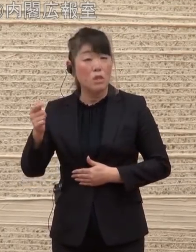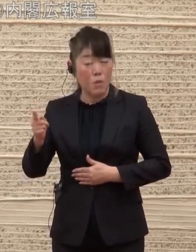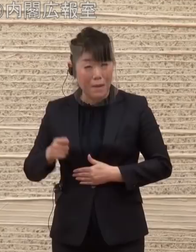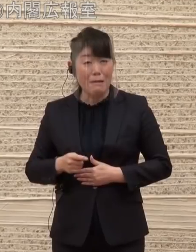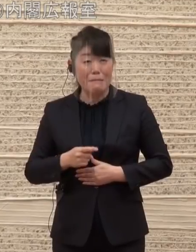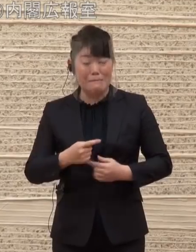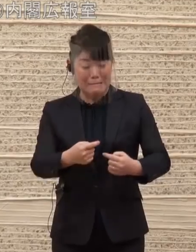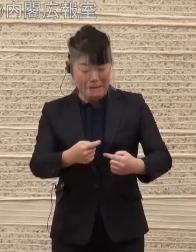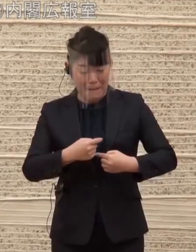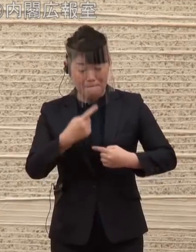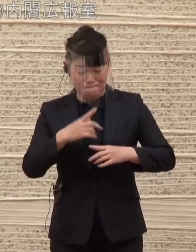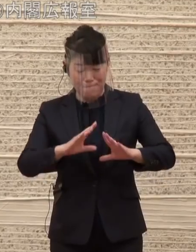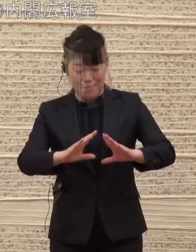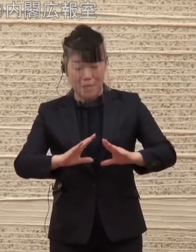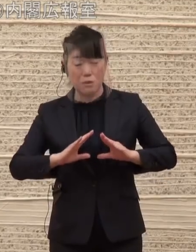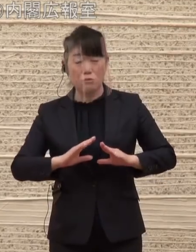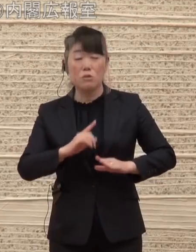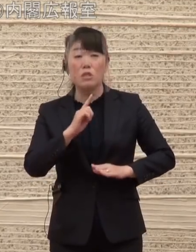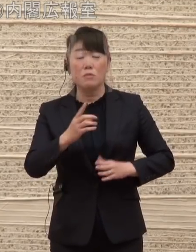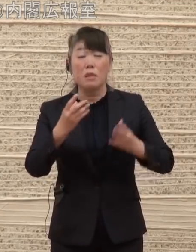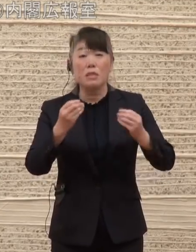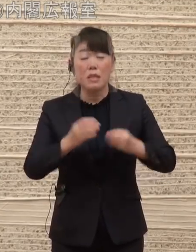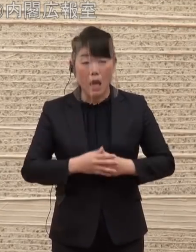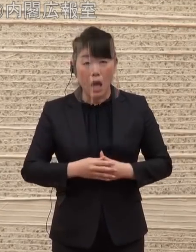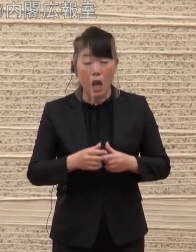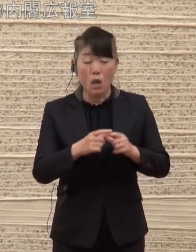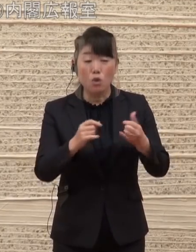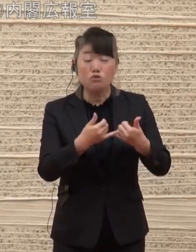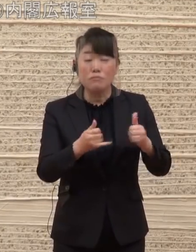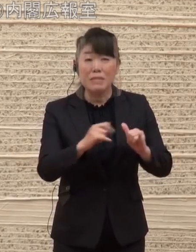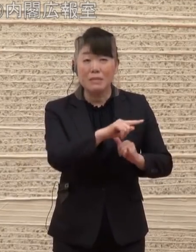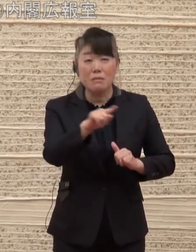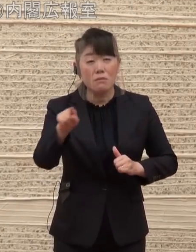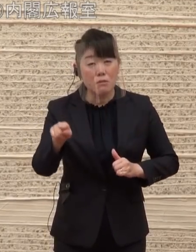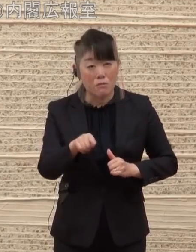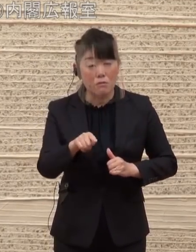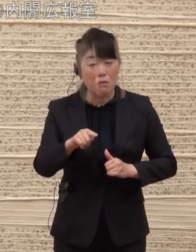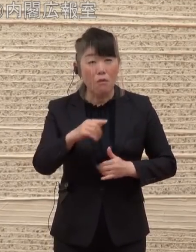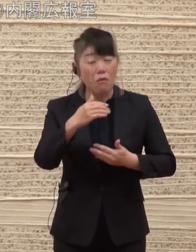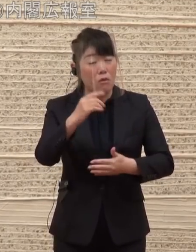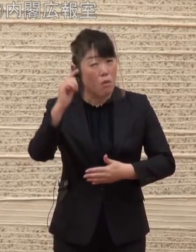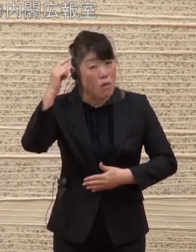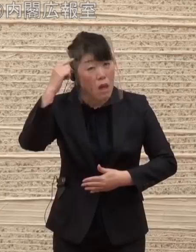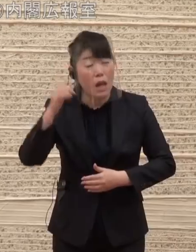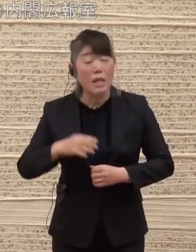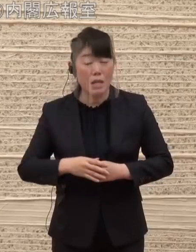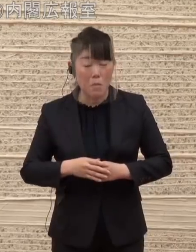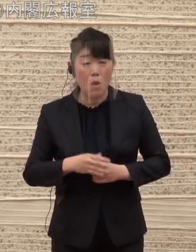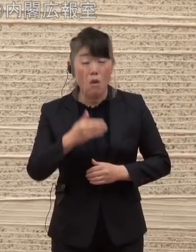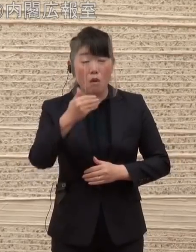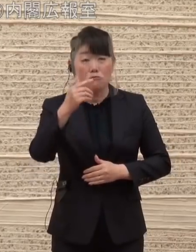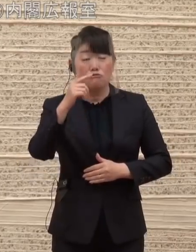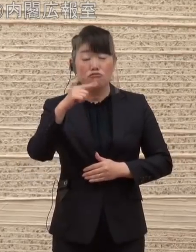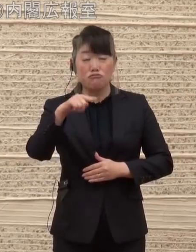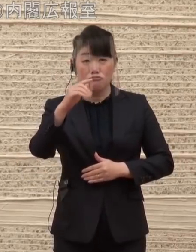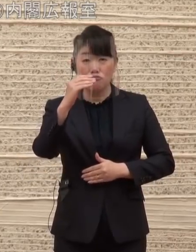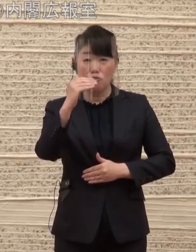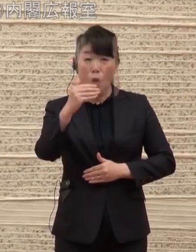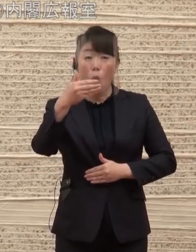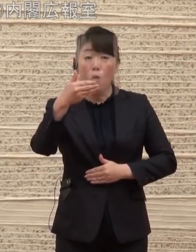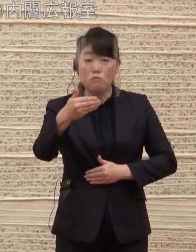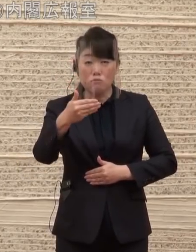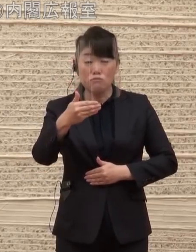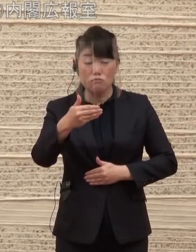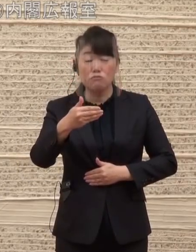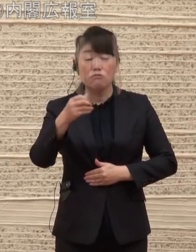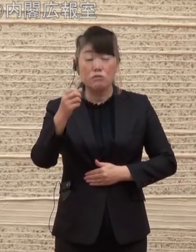ありましたがそうした厳しい国民感情を踏まえても今回の訓告の処分が適当で満額で locksウン万円ともいわれる